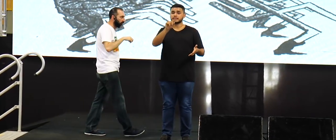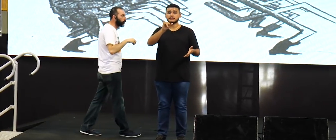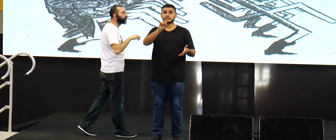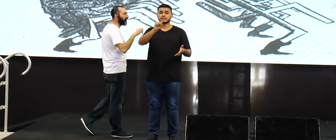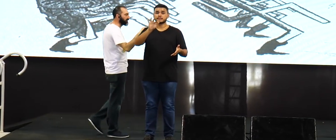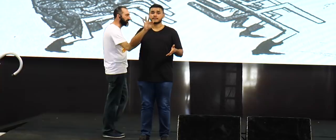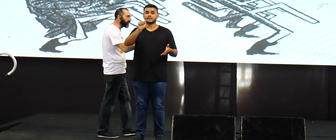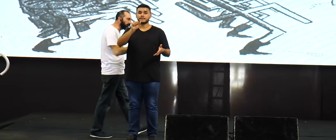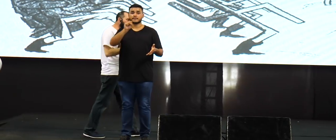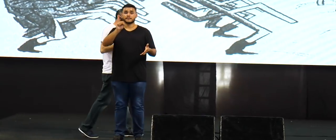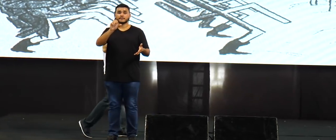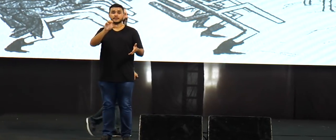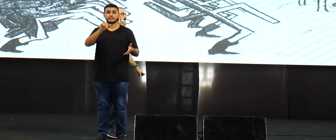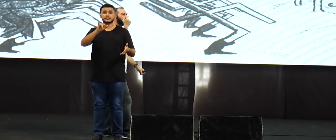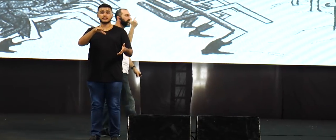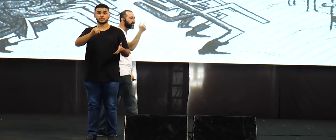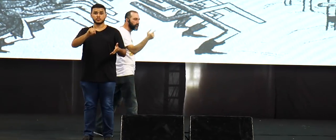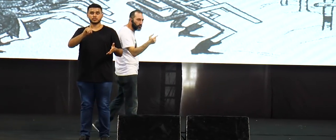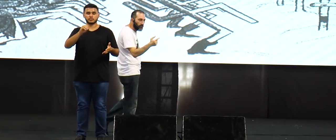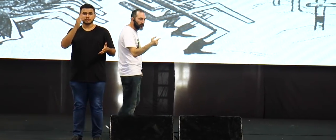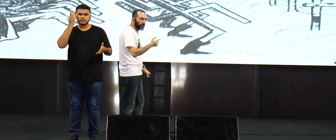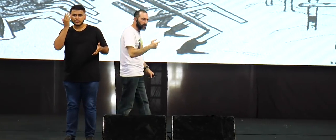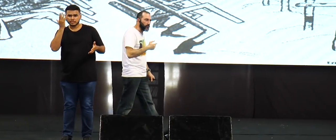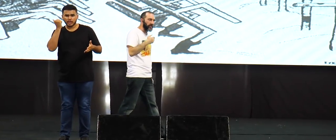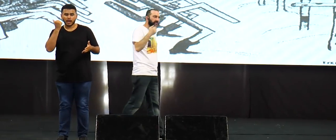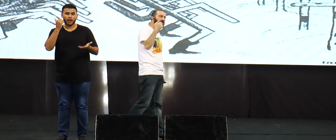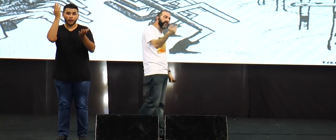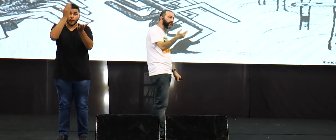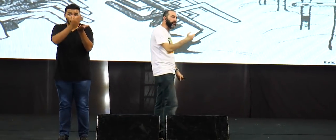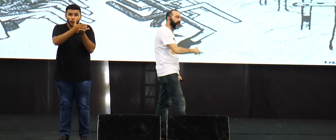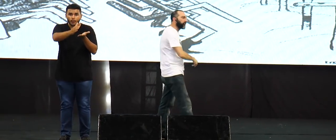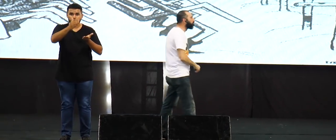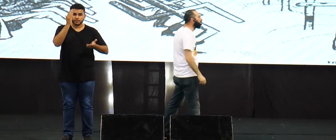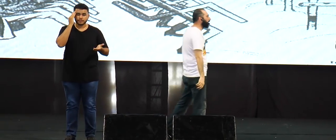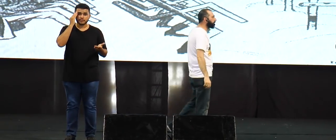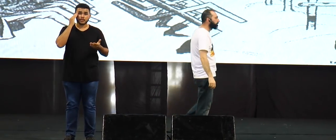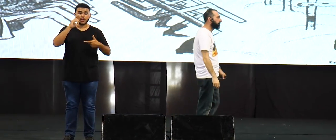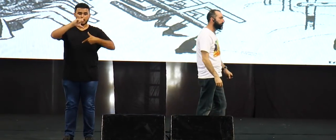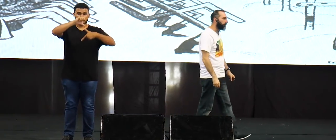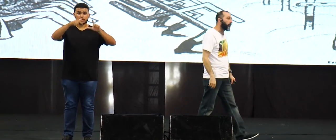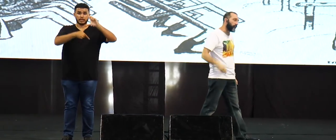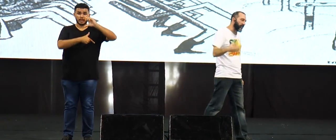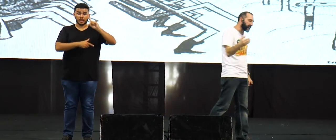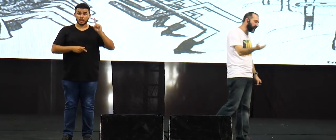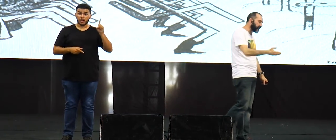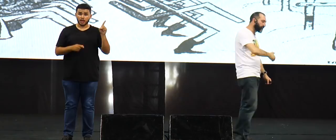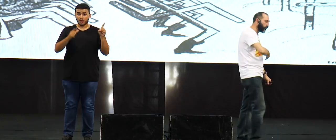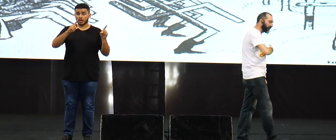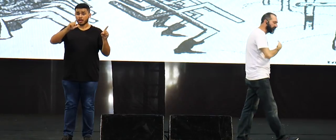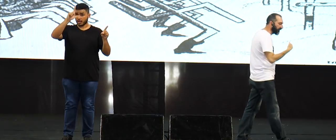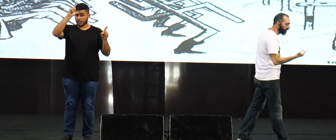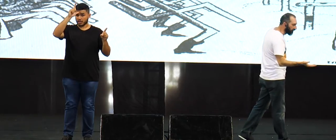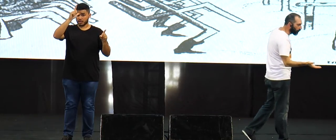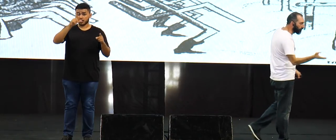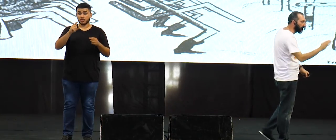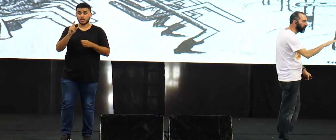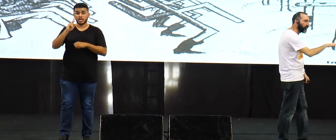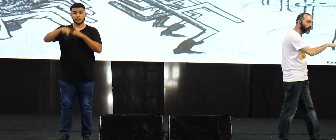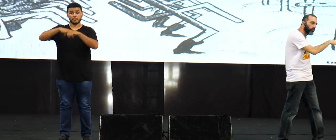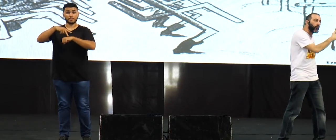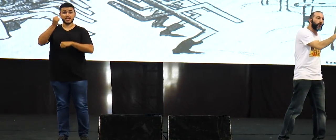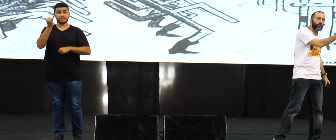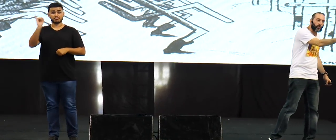nazifascismo. O nazifascismo. Então, o nazismo na Alemanha, o fascismo italiano